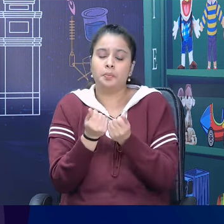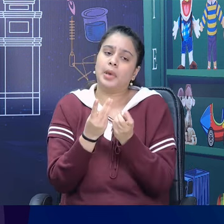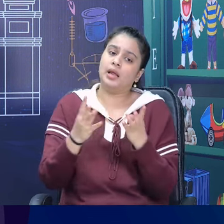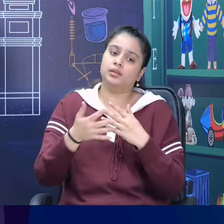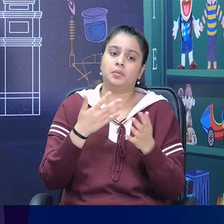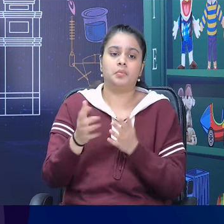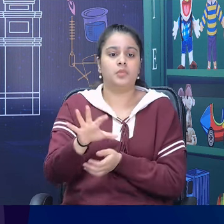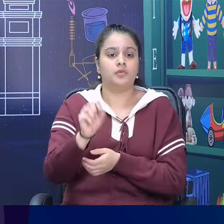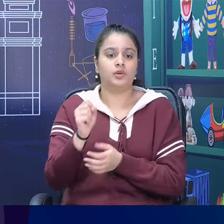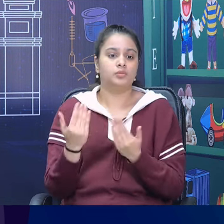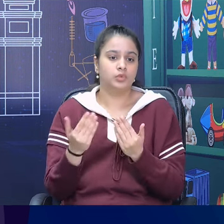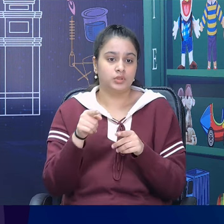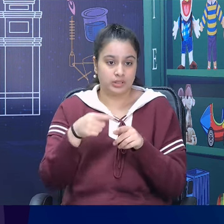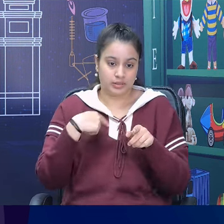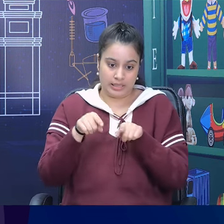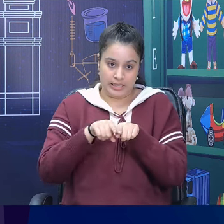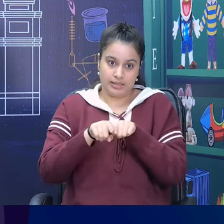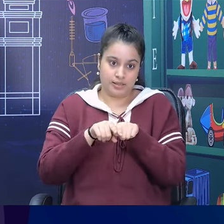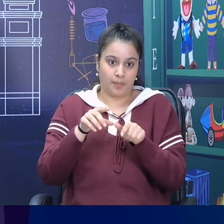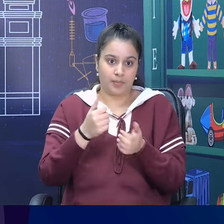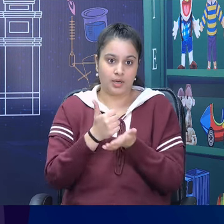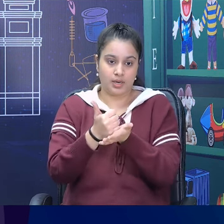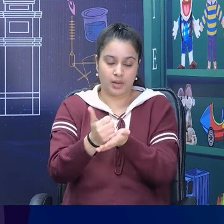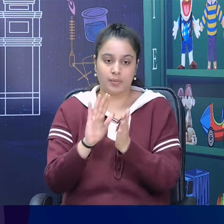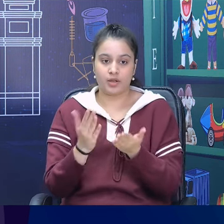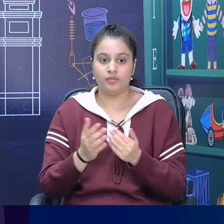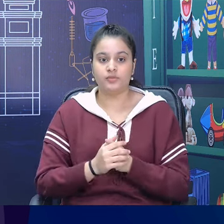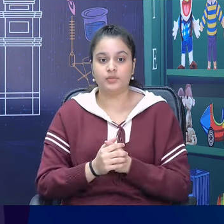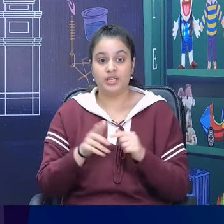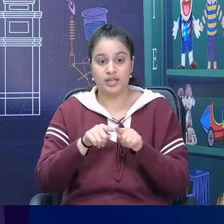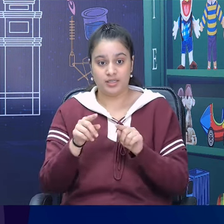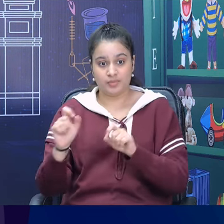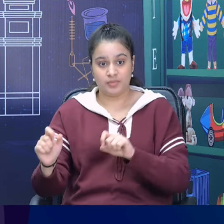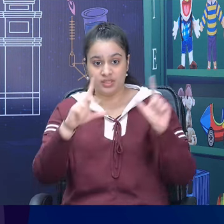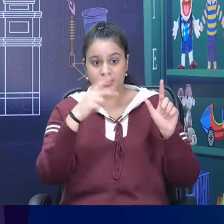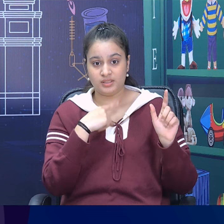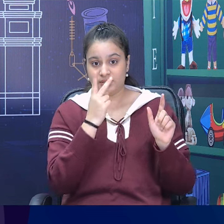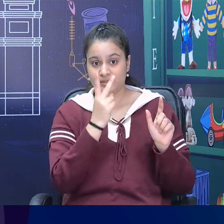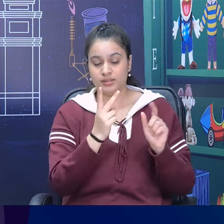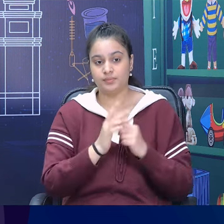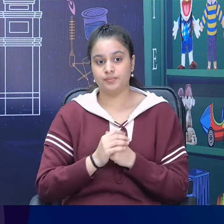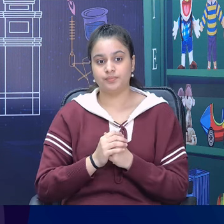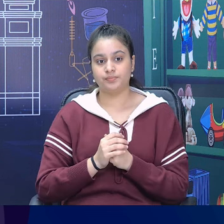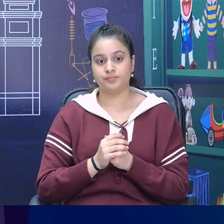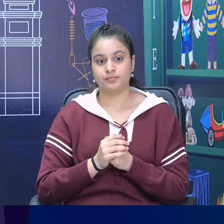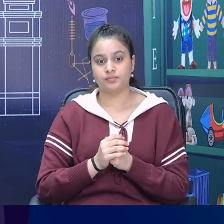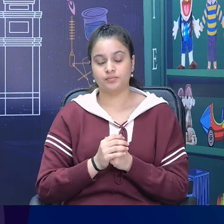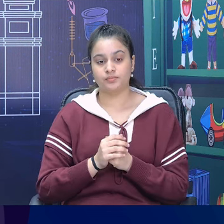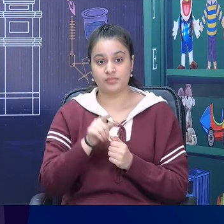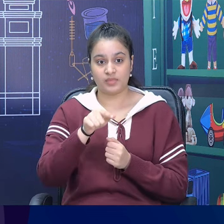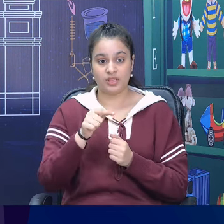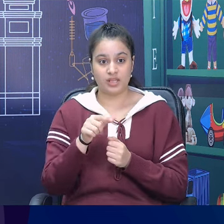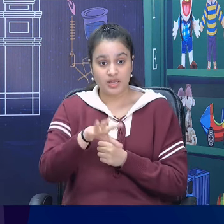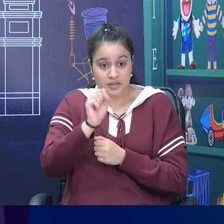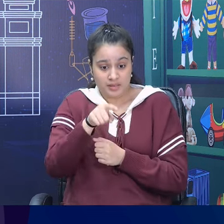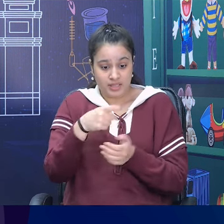लिए हमने एक एग्जांपल की भी हेल्प ली है जैसे एक एग्जांपल आप देख पा रहे होगे स्क्रीन पर दे रखा है फाइंड आउट अ रेशनल नंबर